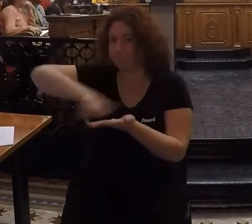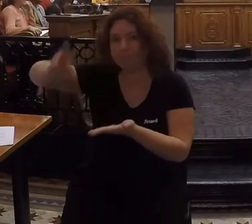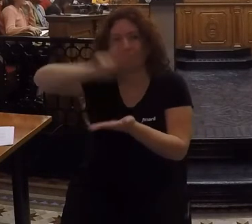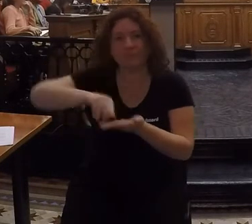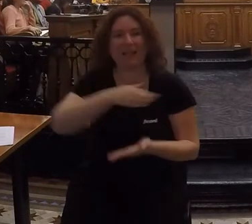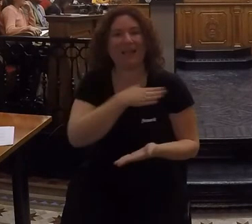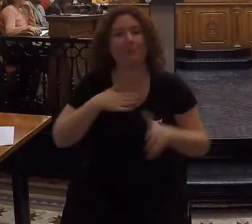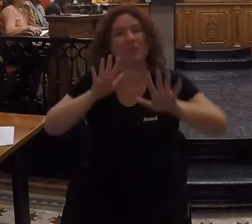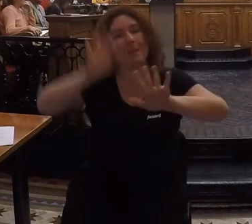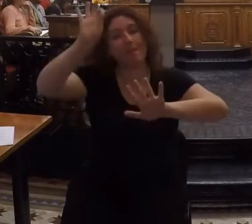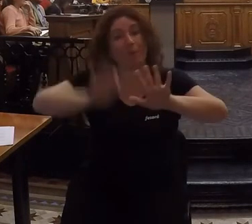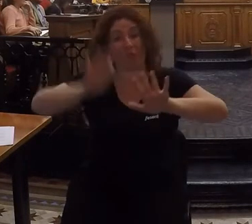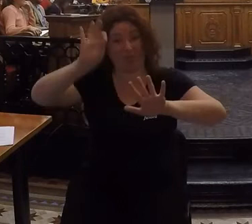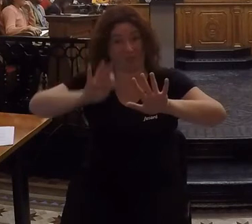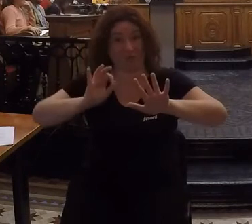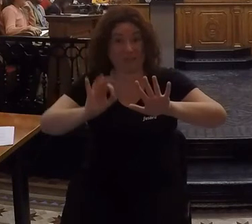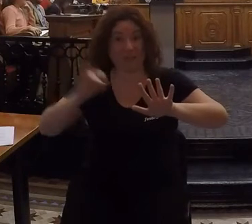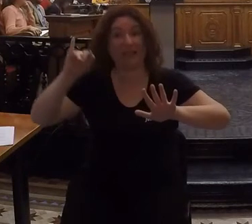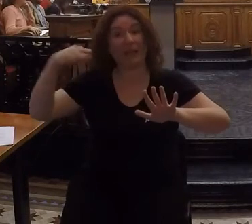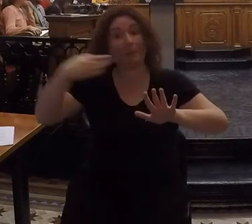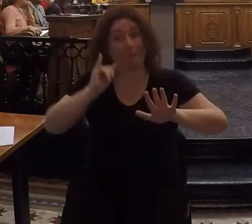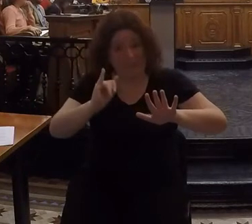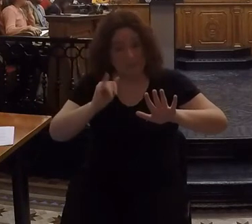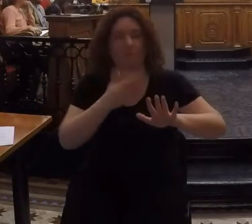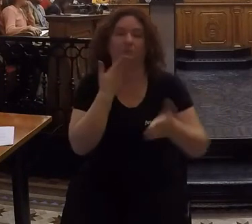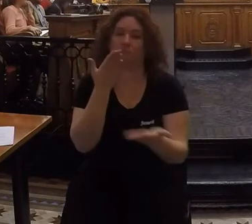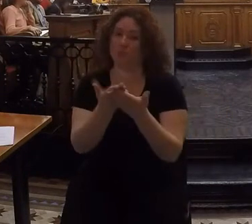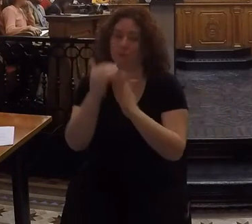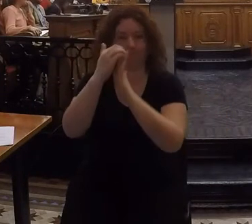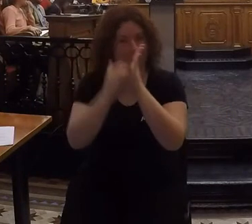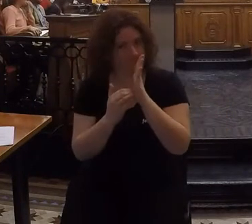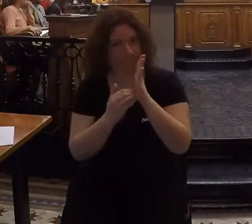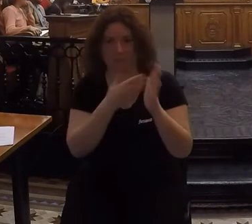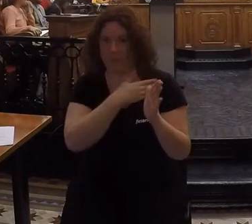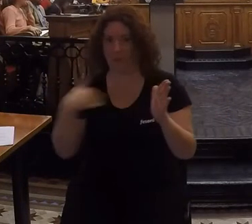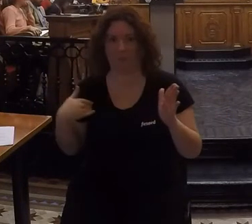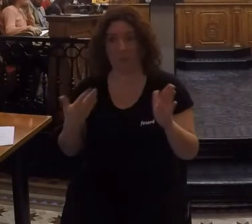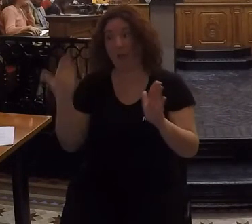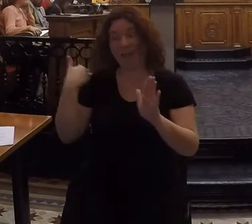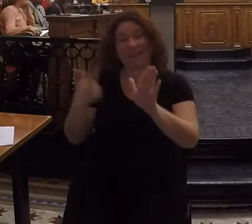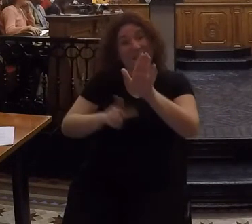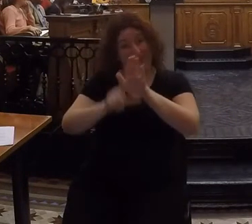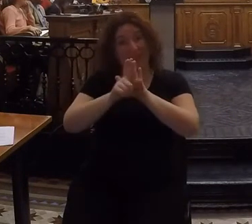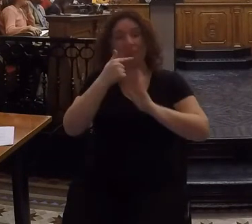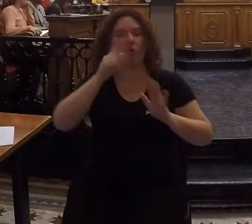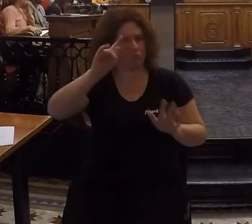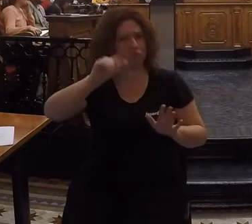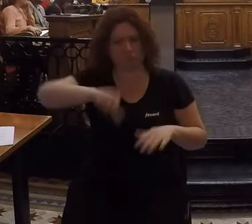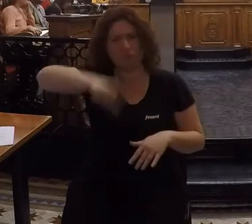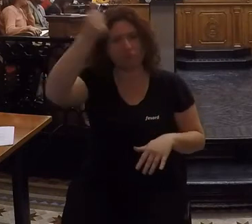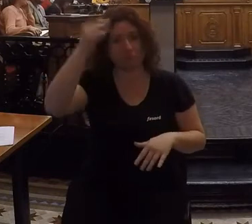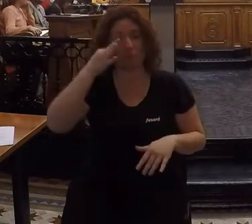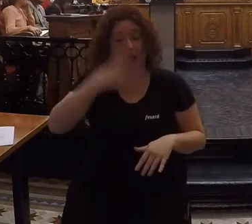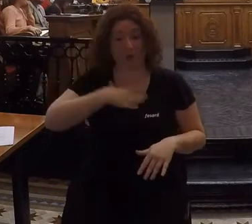del 10% en el impuesto de bienes inmuebles, tal cual se recogió por ley y que este ayuntamiento no ha